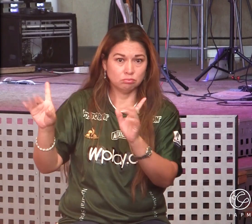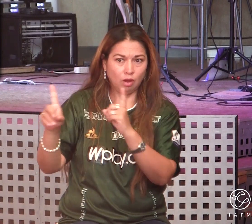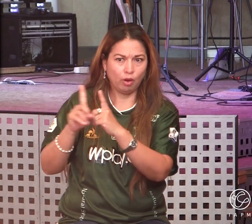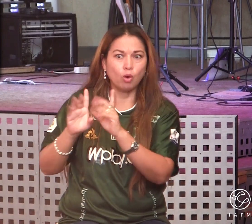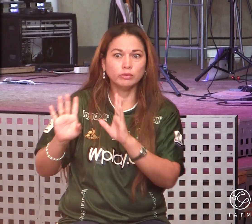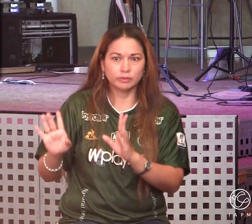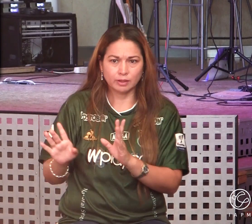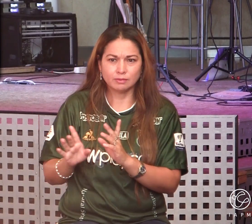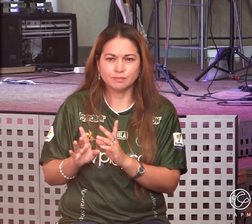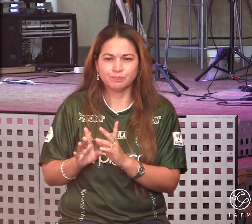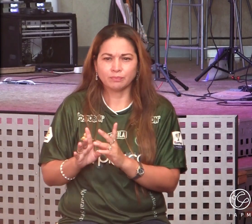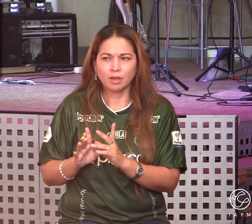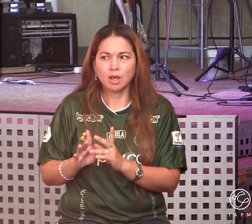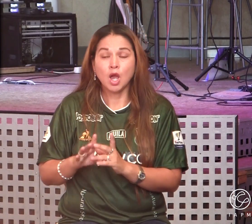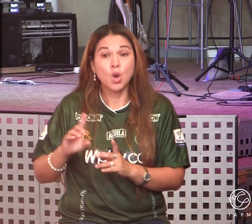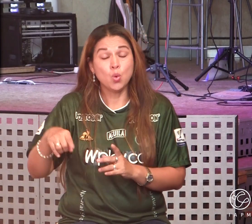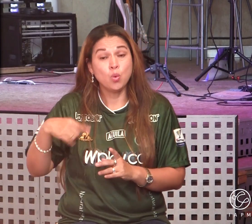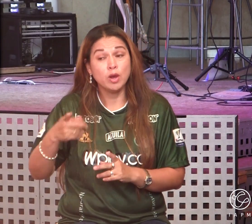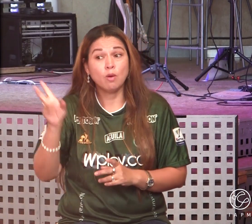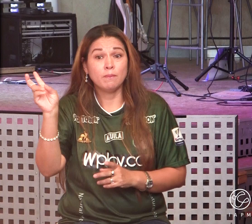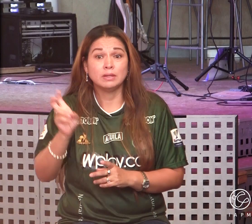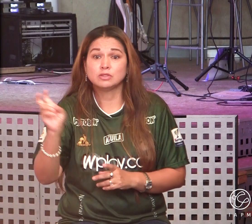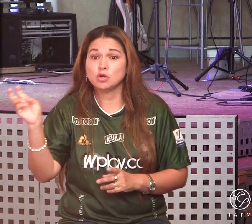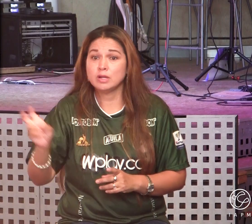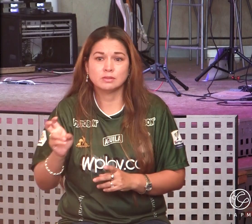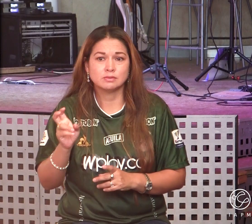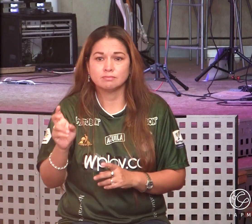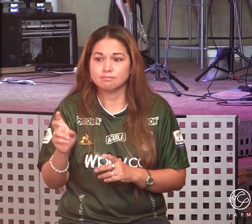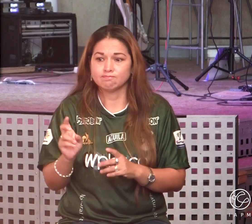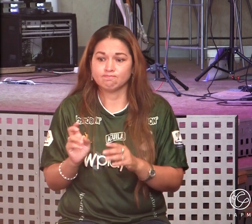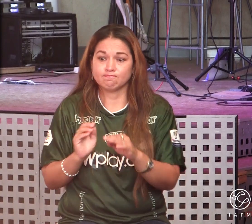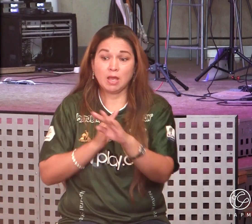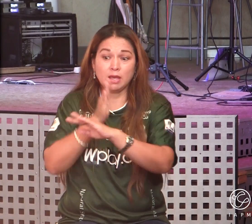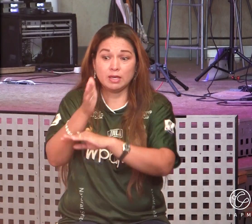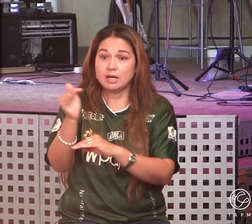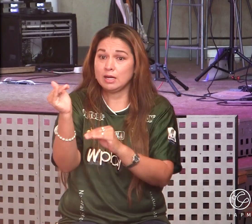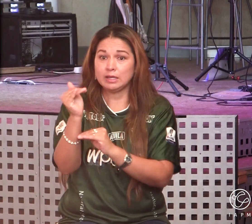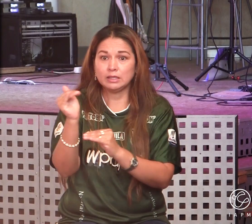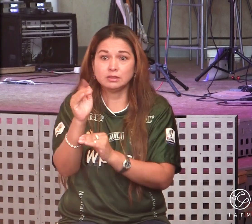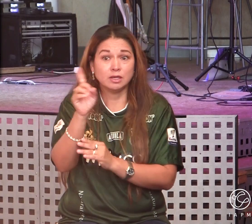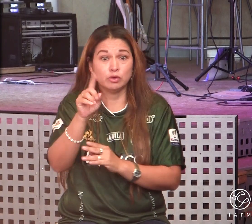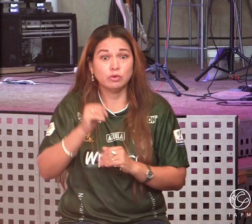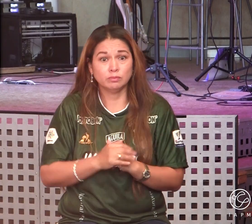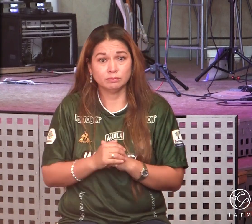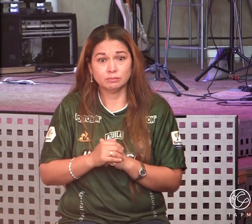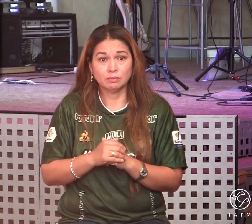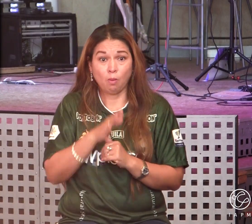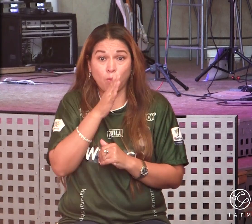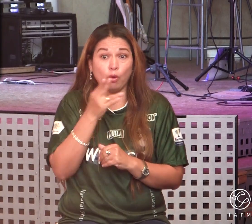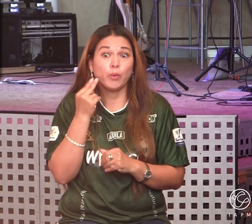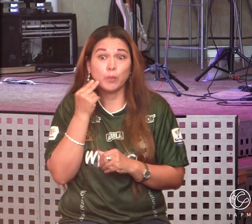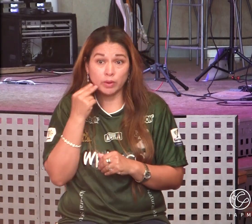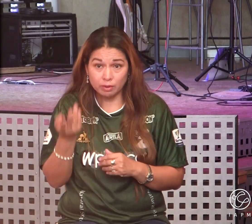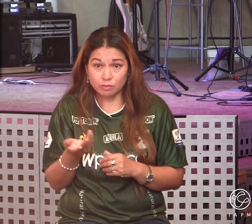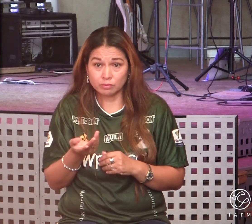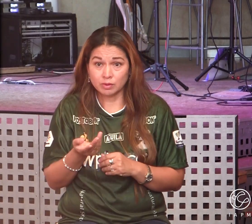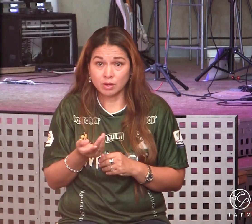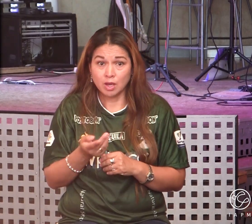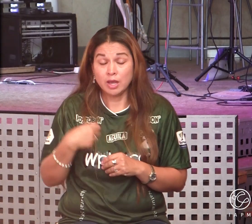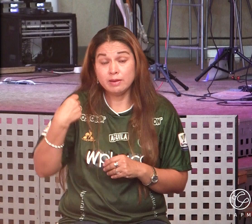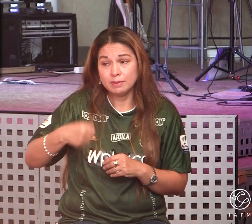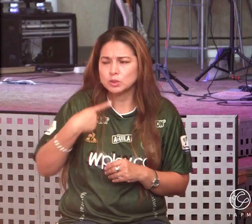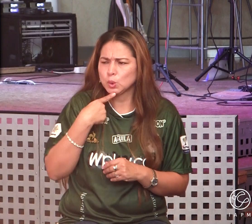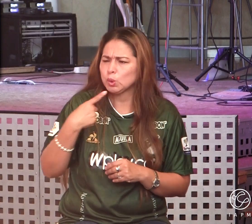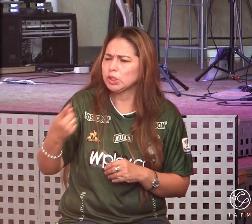En fin, tanta confusión, ¿no? Tantas cosas. Yo le digo con franqueza, no sé qué dirá el pastor Pablo y los pastores acá, pero creo que a veces